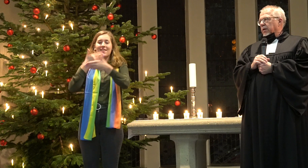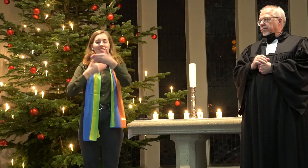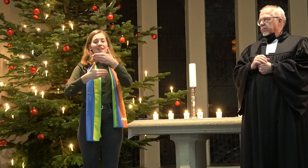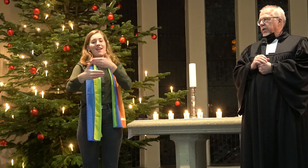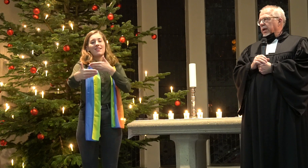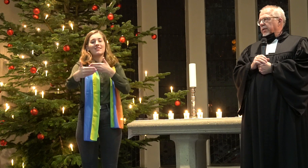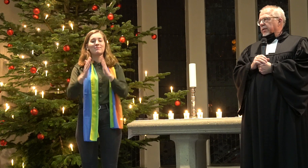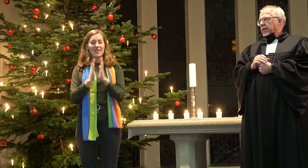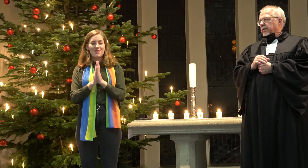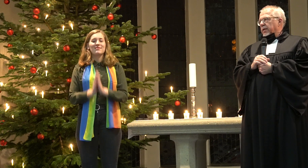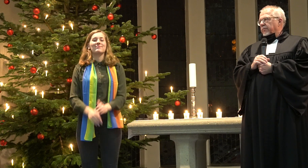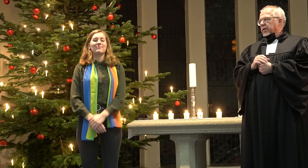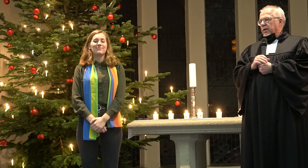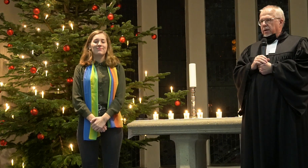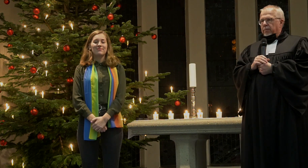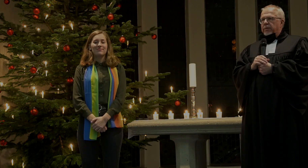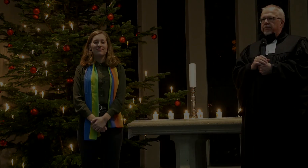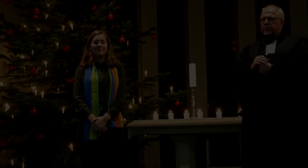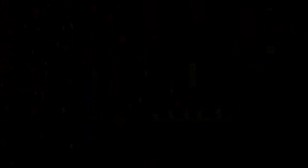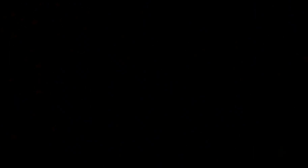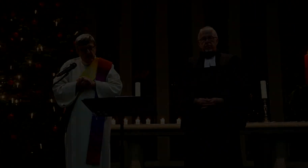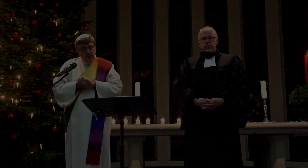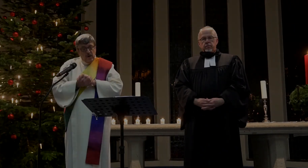und die Kraft und die Herrlichkeit in Ewigkeit. Amen.